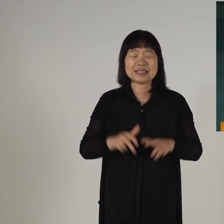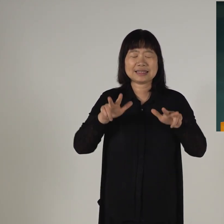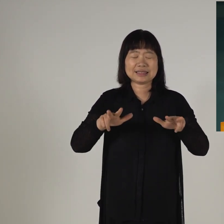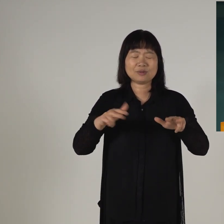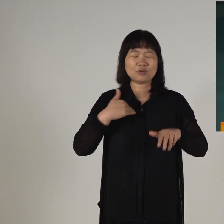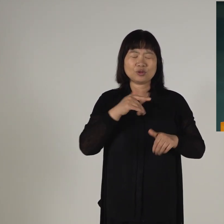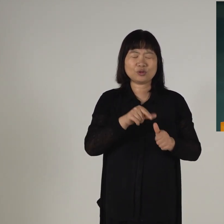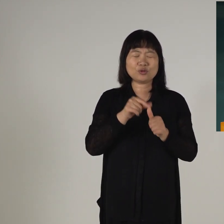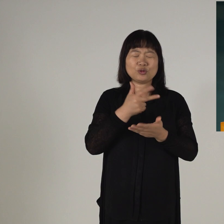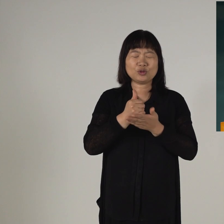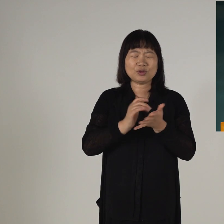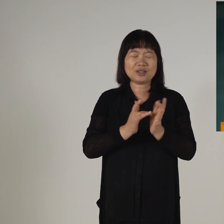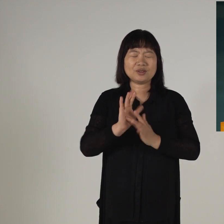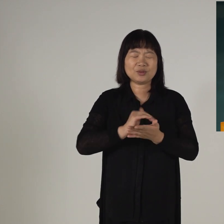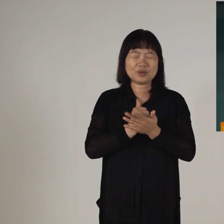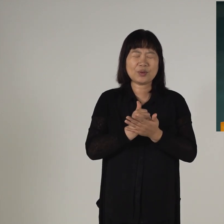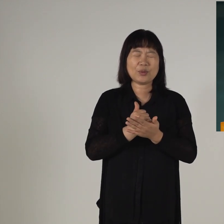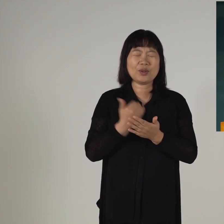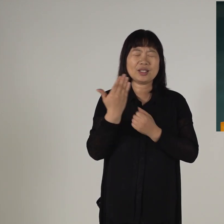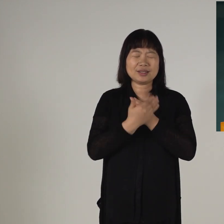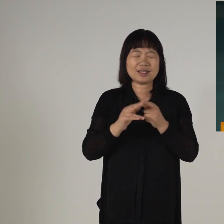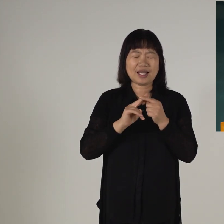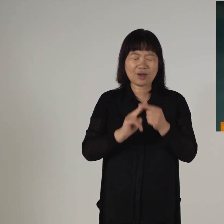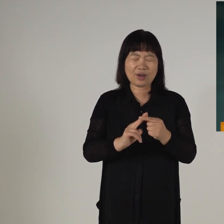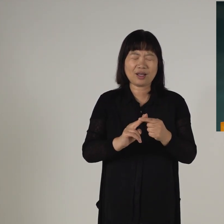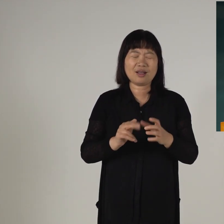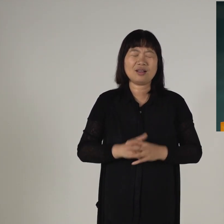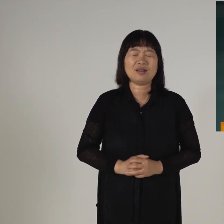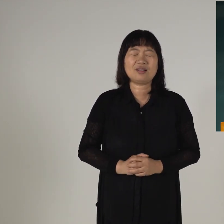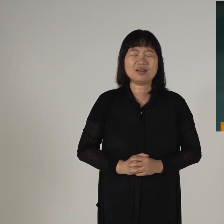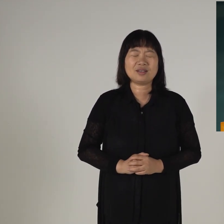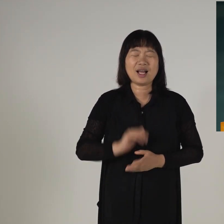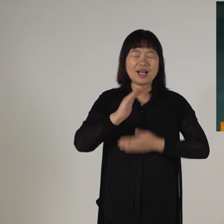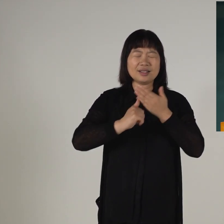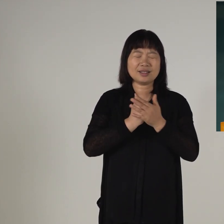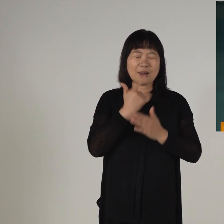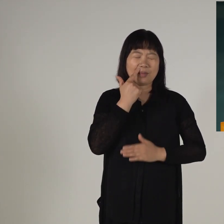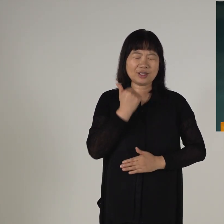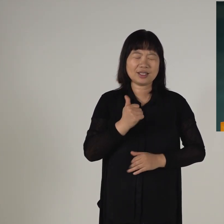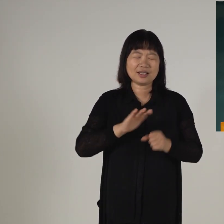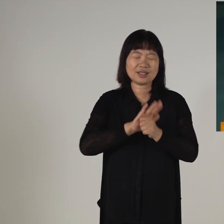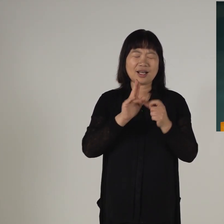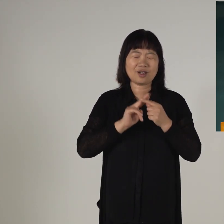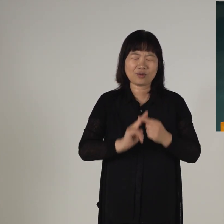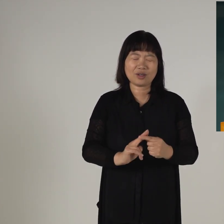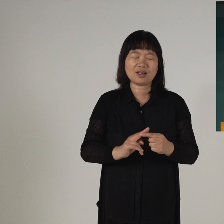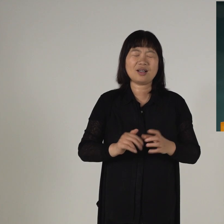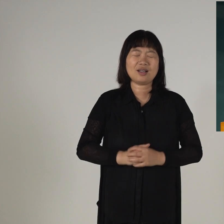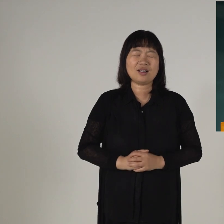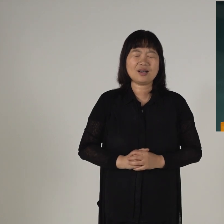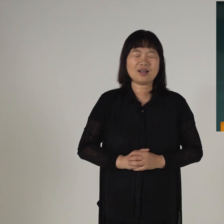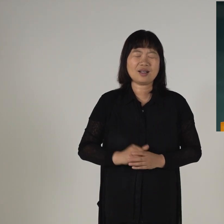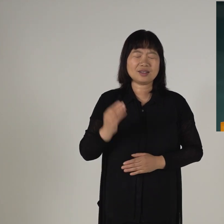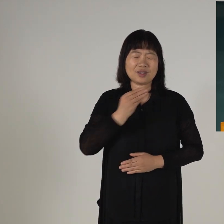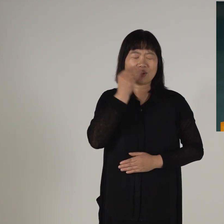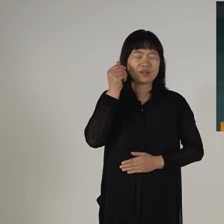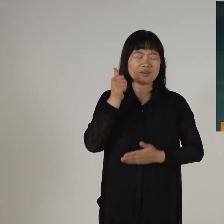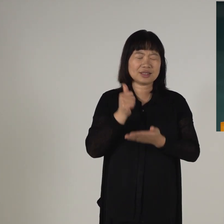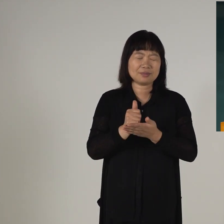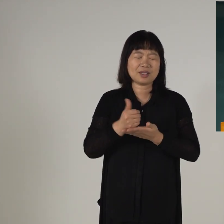지금은 우리 구주 예수 그리스도의 은혜와 하나님 아버지의 사랑과